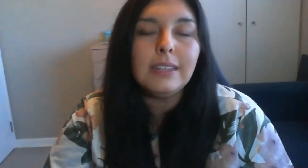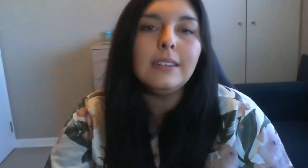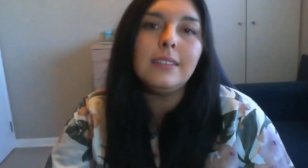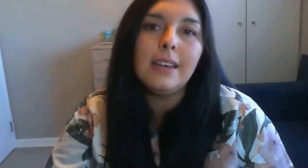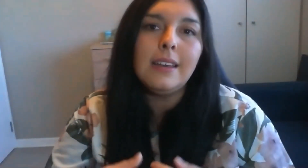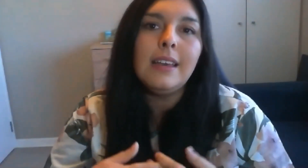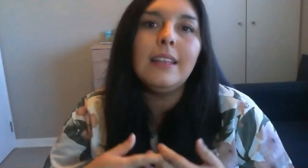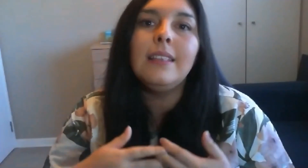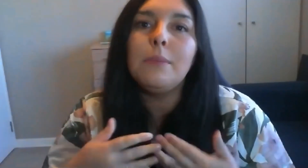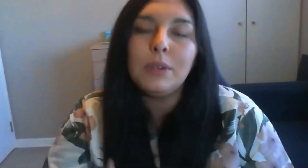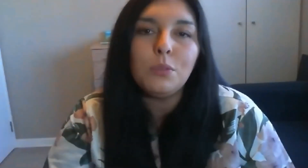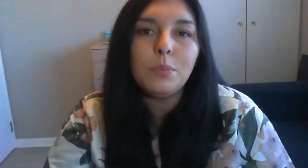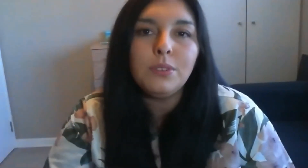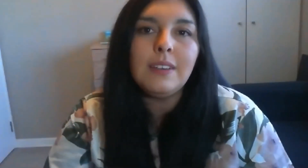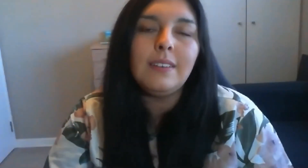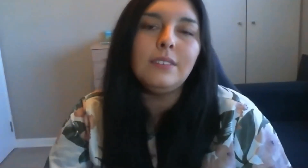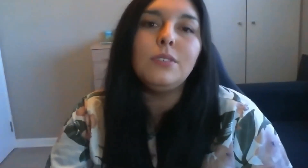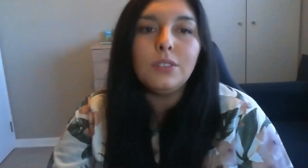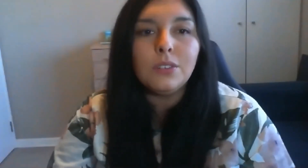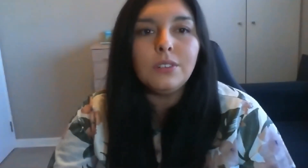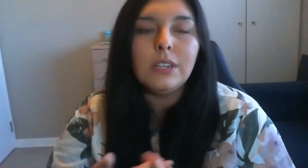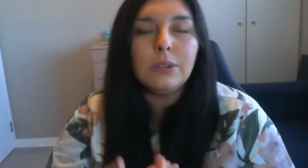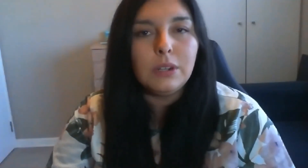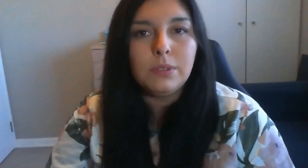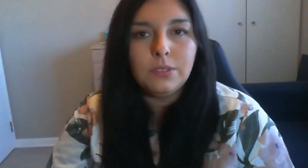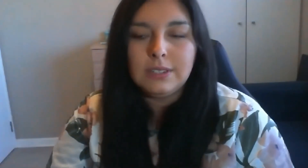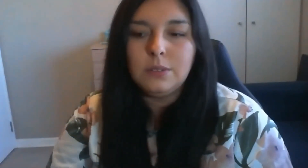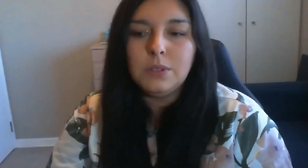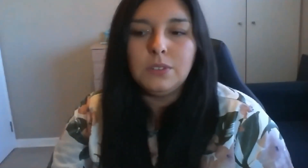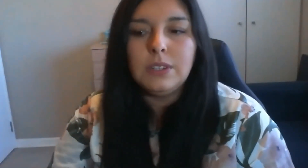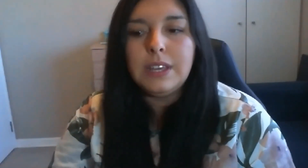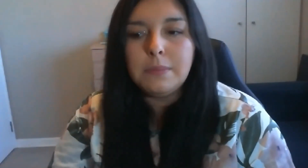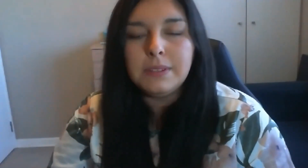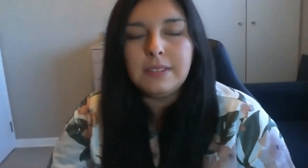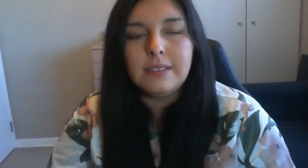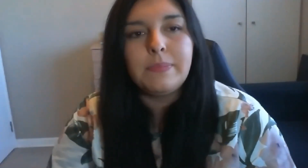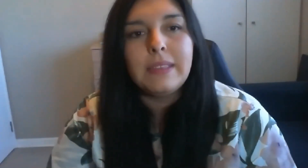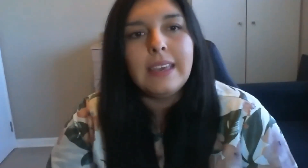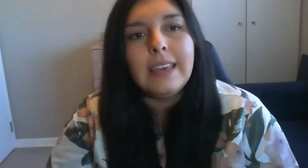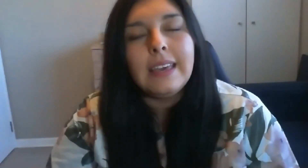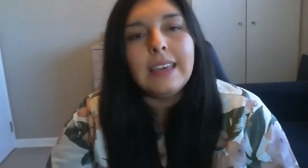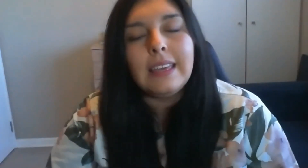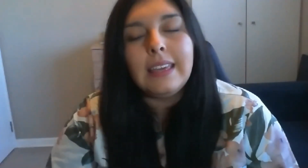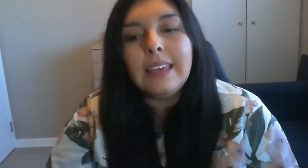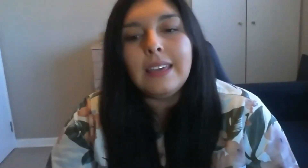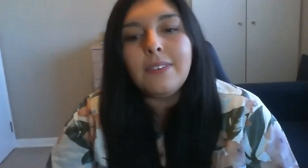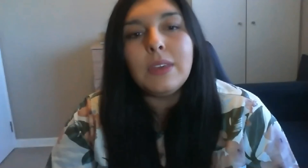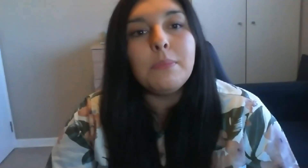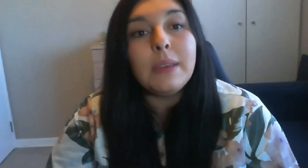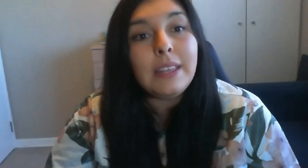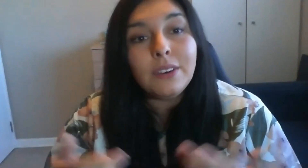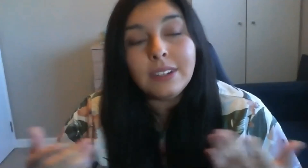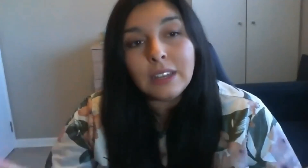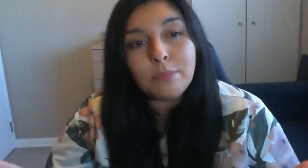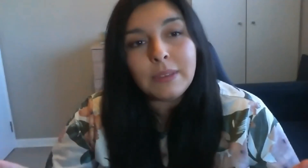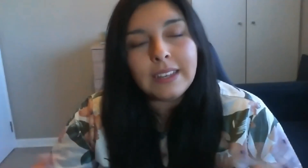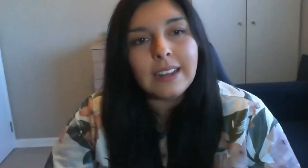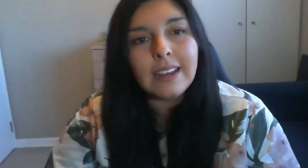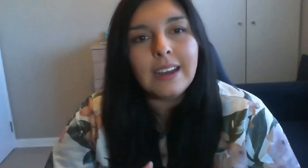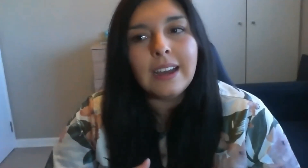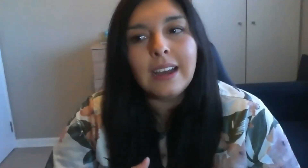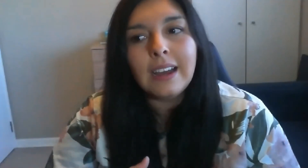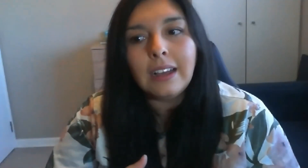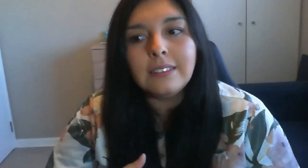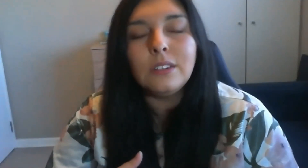universitaria sea la mejor posible, sobre todo si eres una persona en situación de discapacidad. Y bienvenidos también